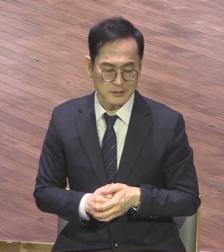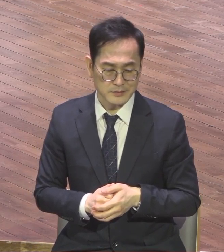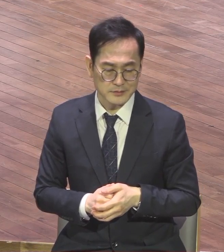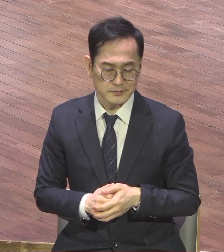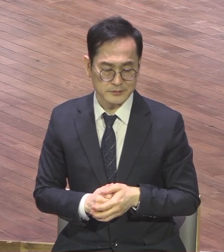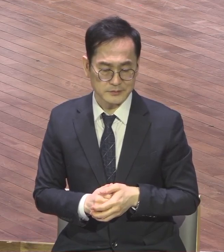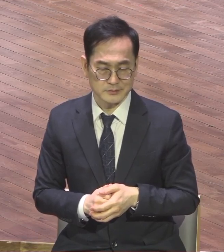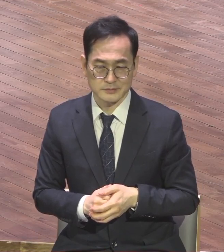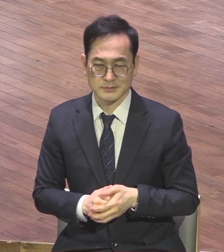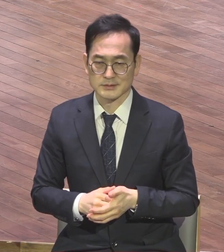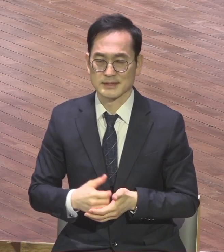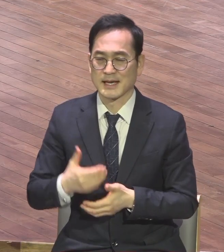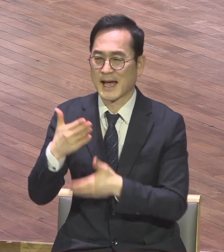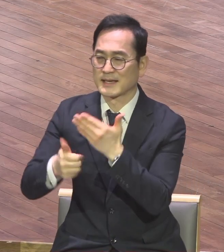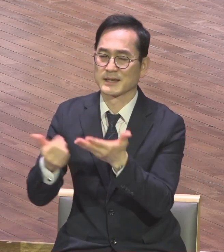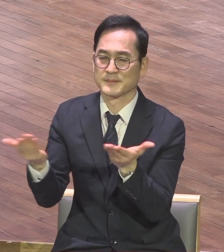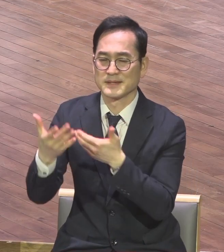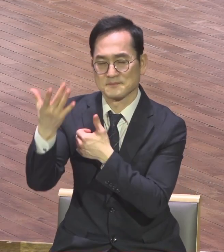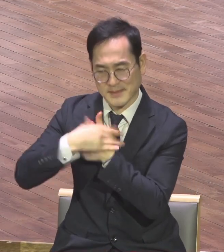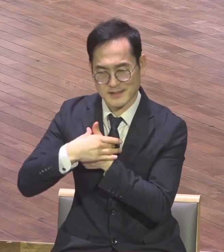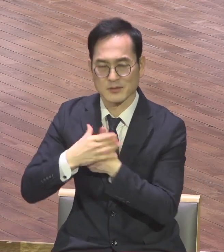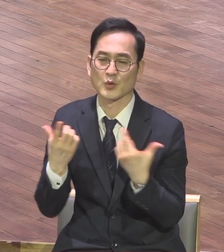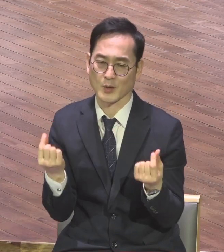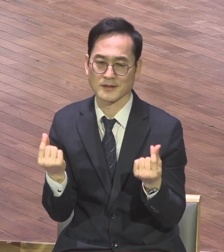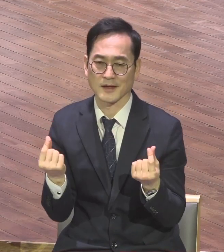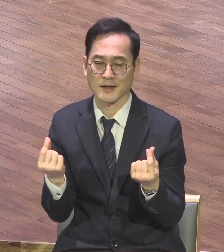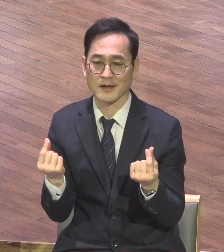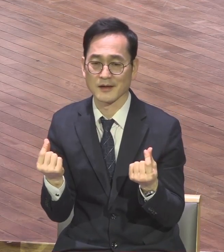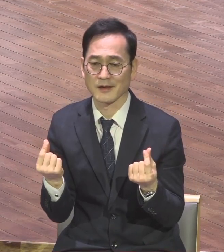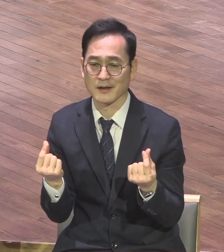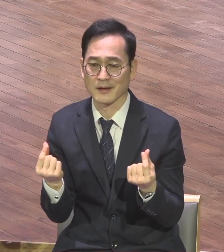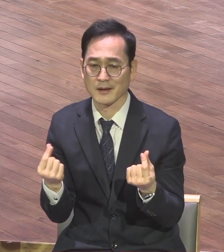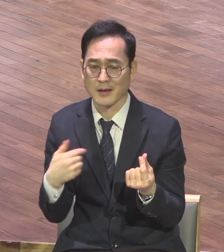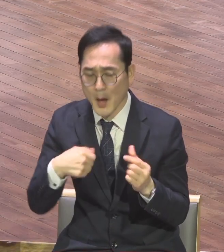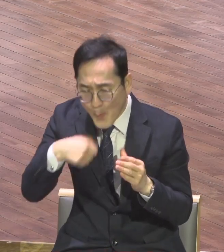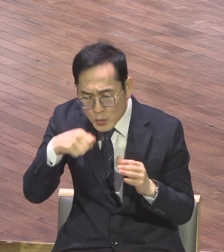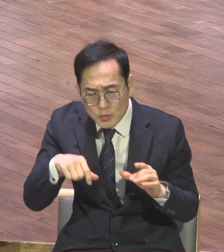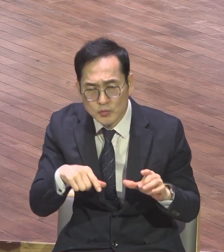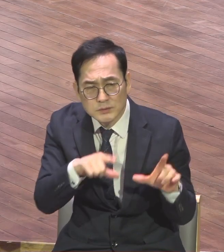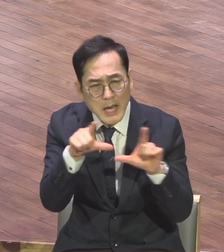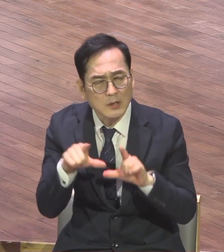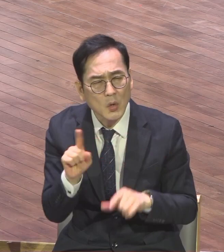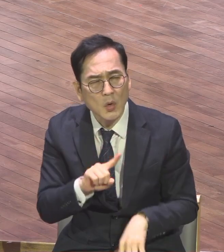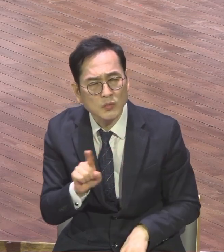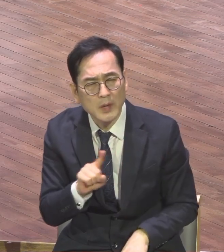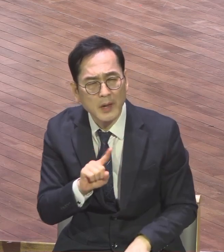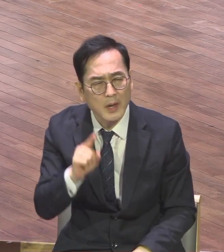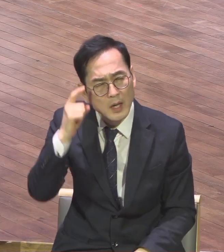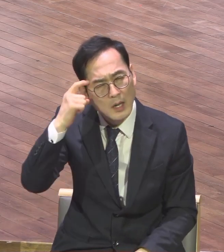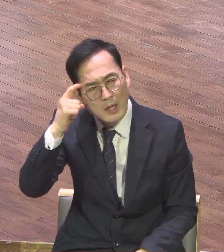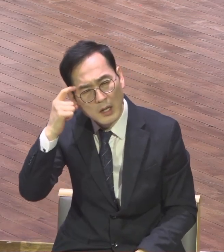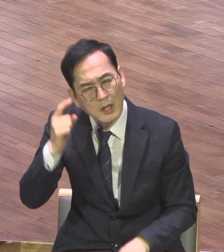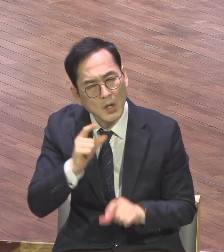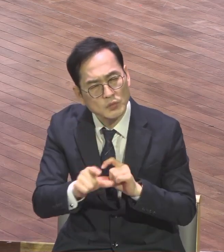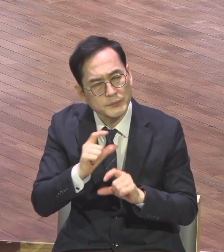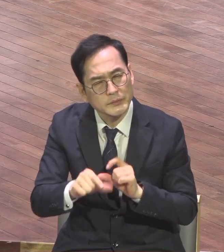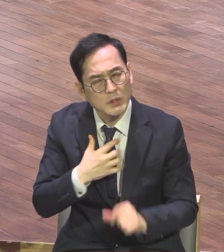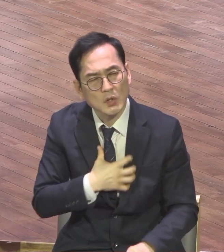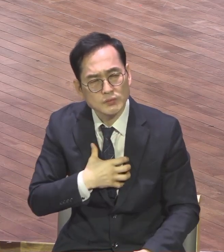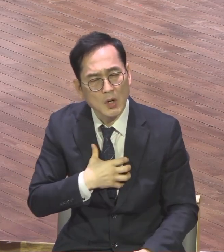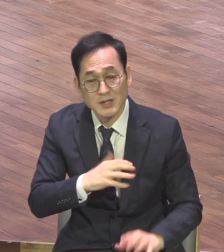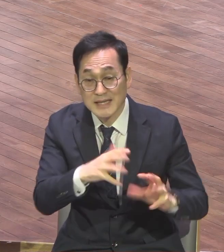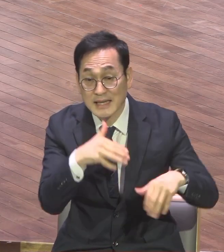살아있으면서 사명을 먹게 되면 죽은 거예요. 뭘 먹을까? 뭘 입을까? 어떻게 살까? 그냥 몰라 세상 불신자들